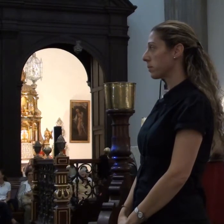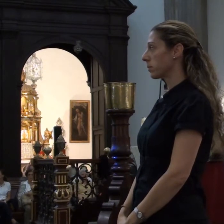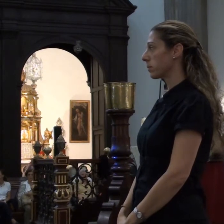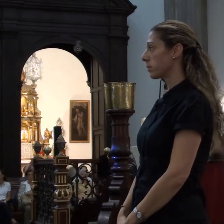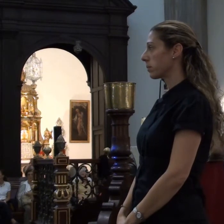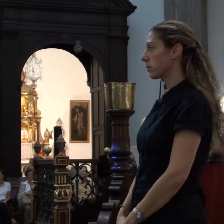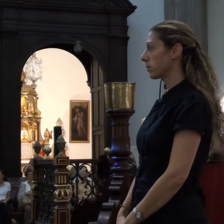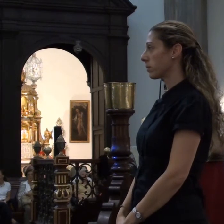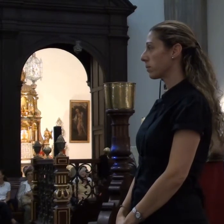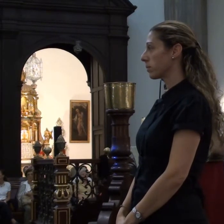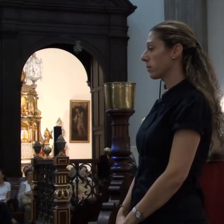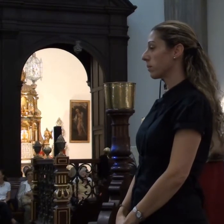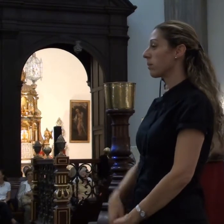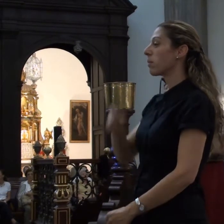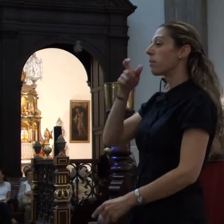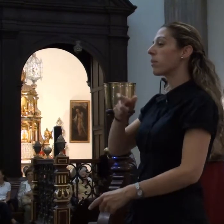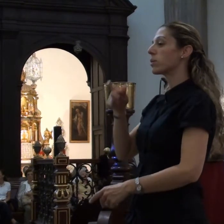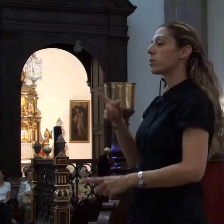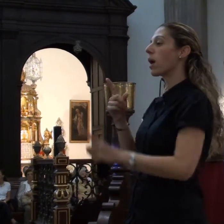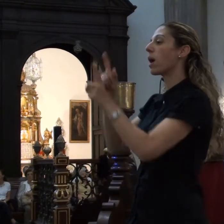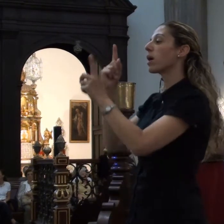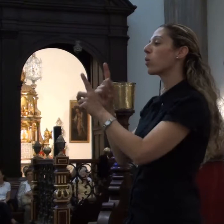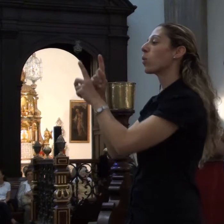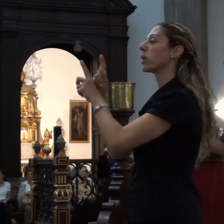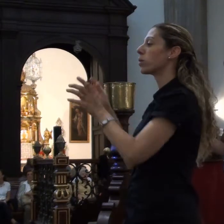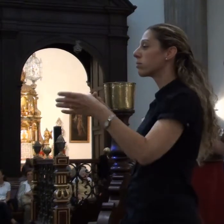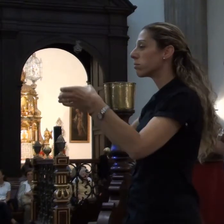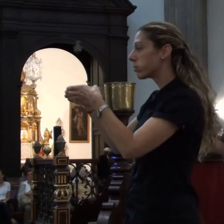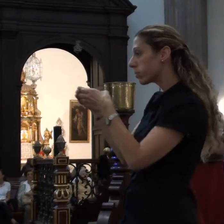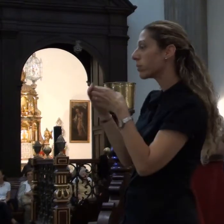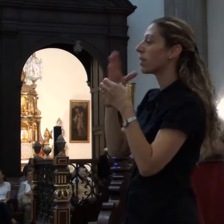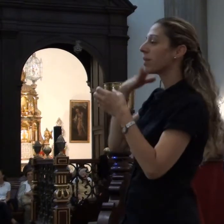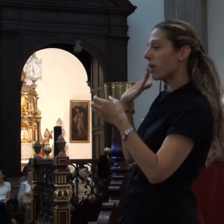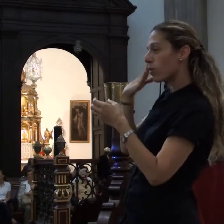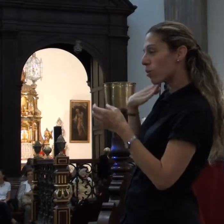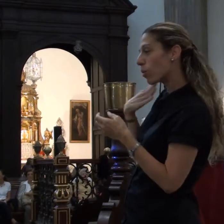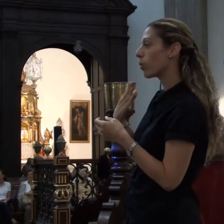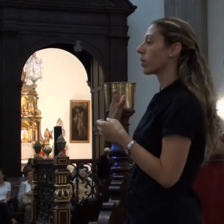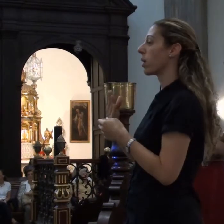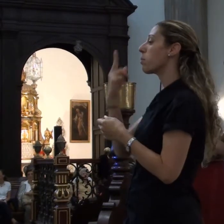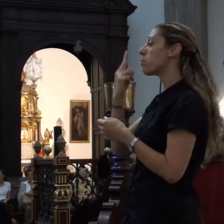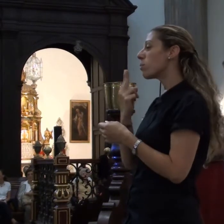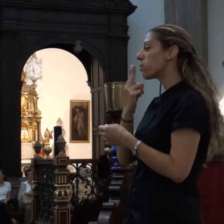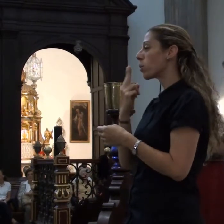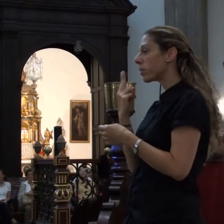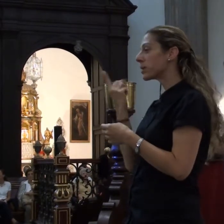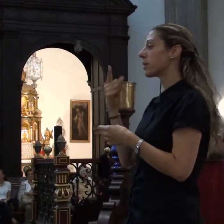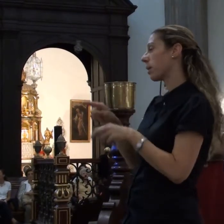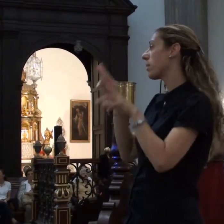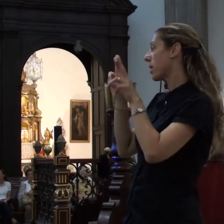hacer personas de encuentro con entrañas y ternuras Con promesas y